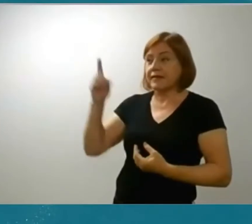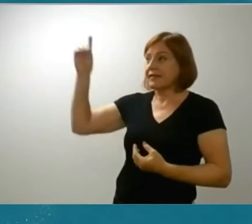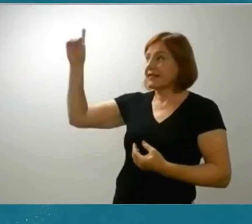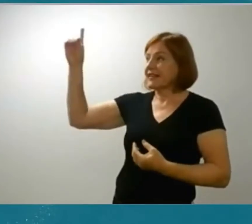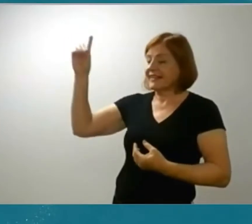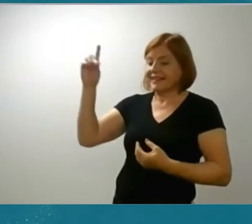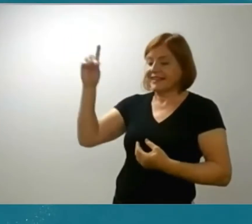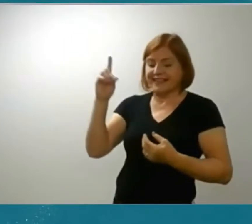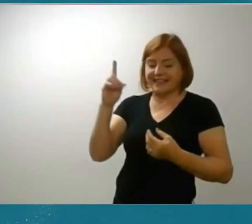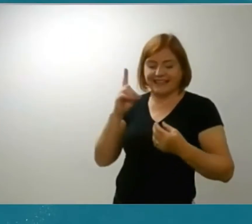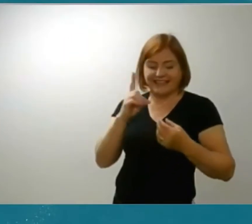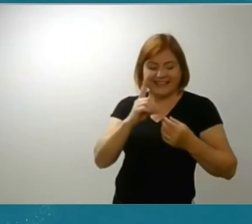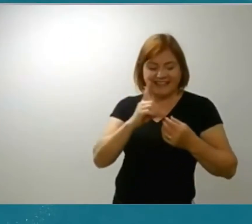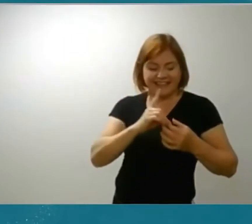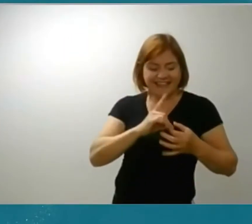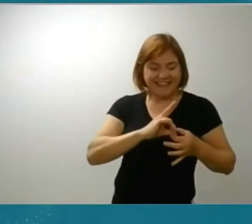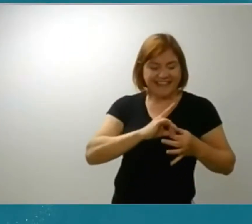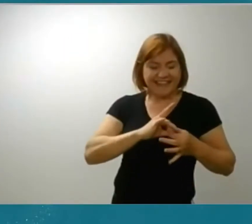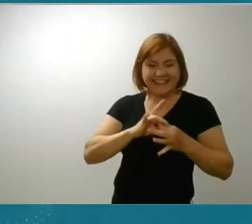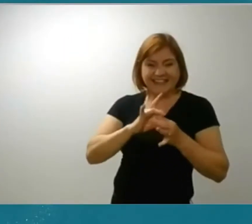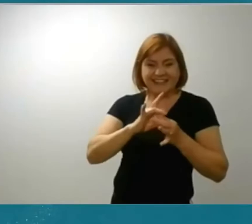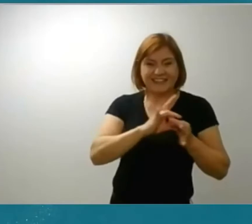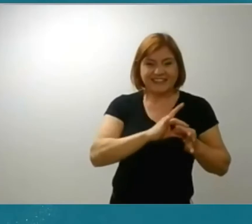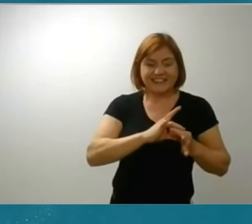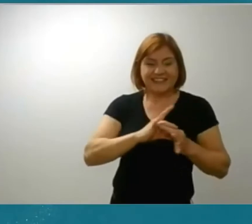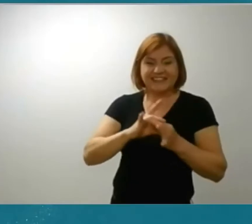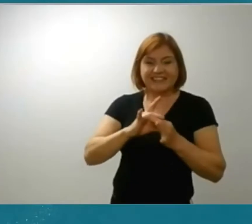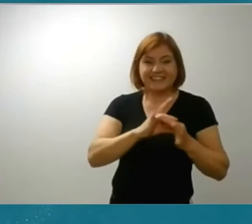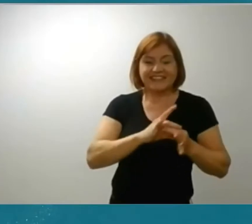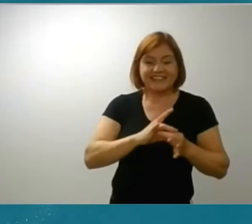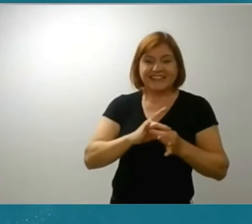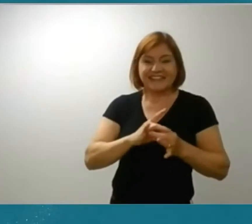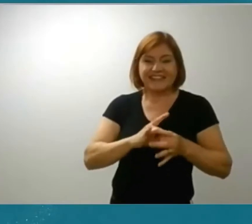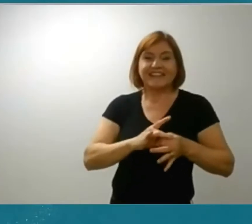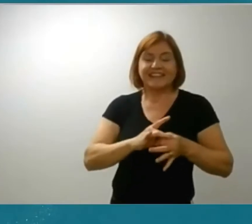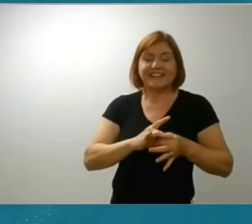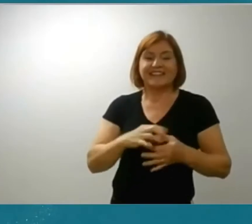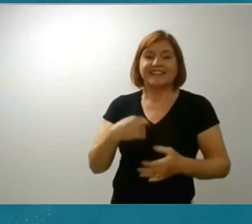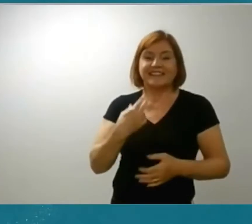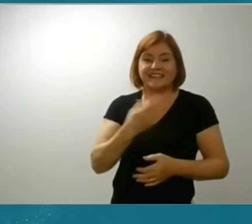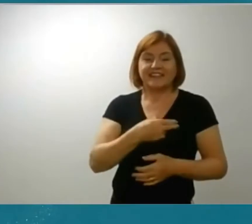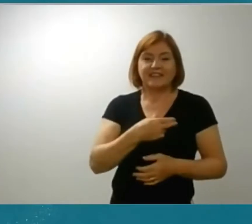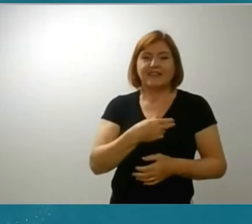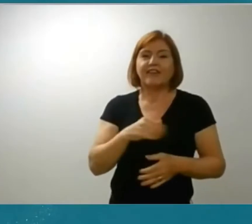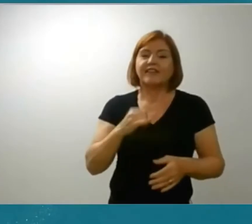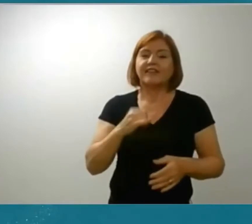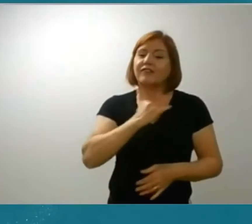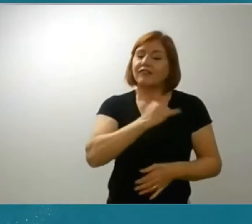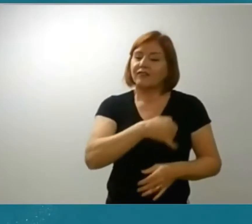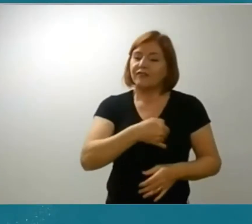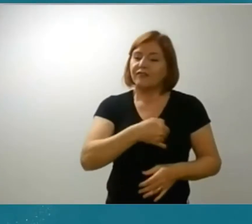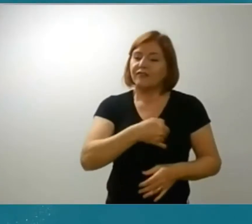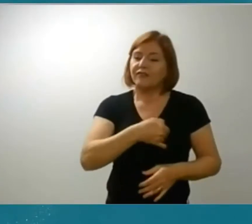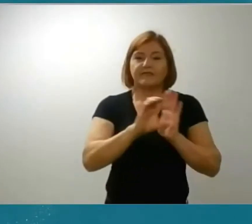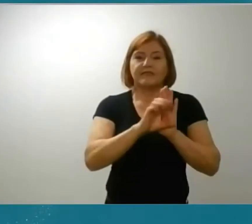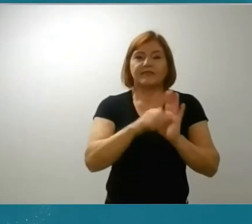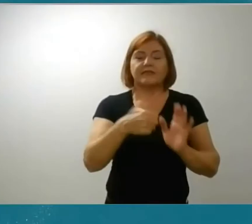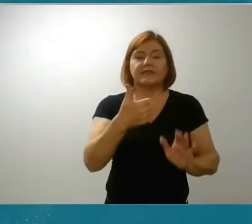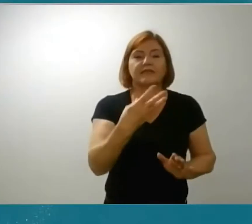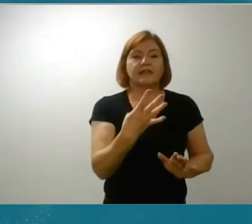Ou quem primeiro deu a ele para que lhe venha a ser restituído? Você emprestou alguma coisa para